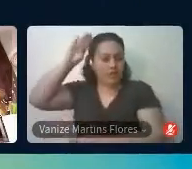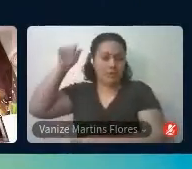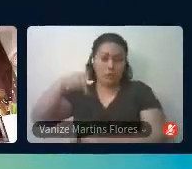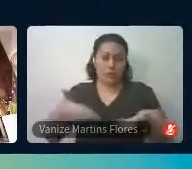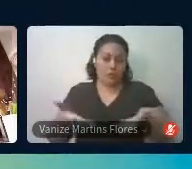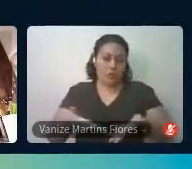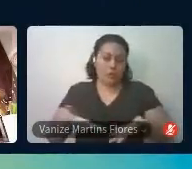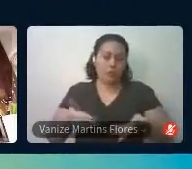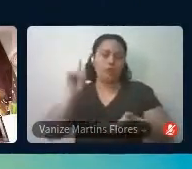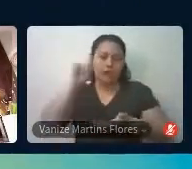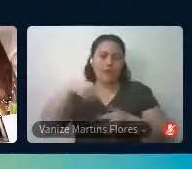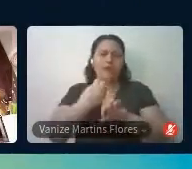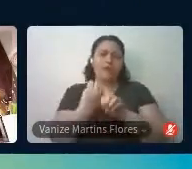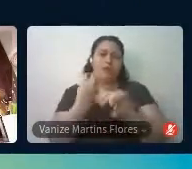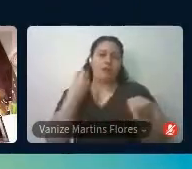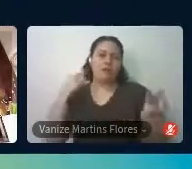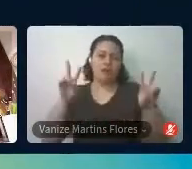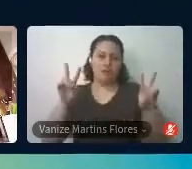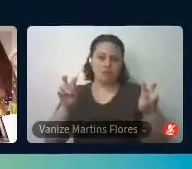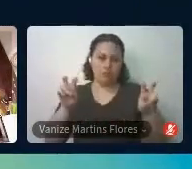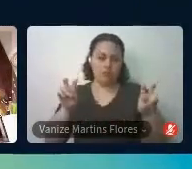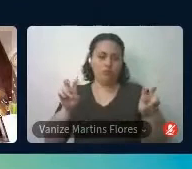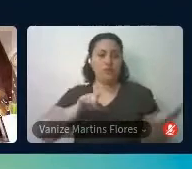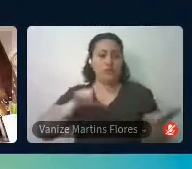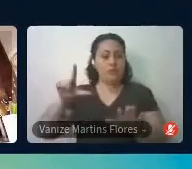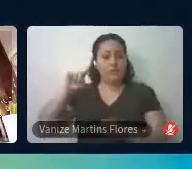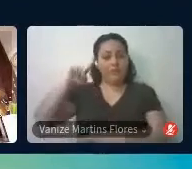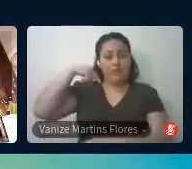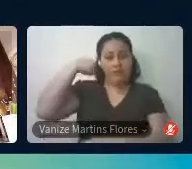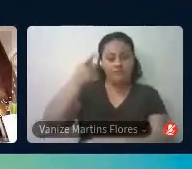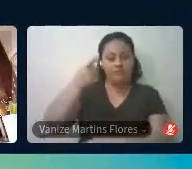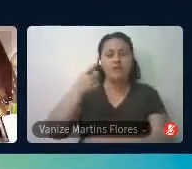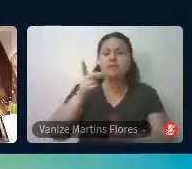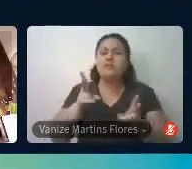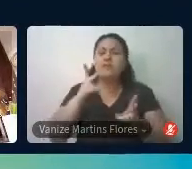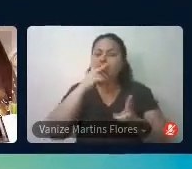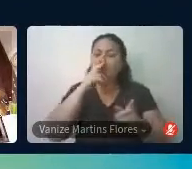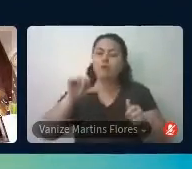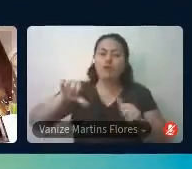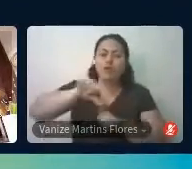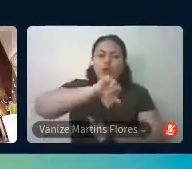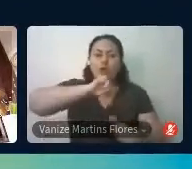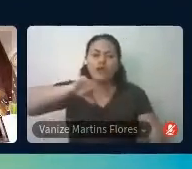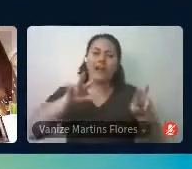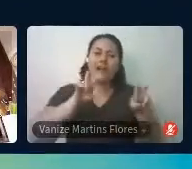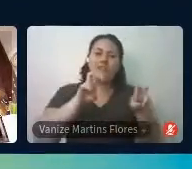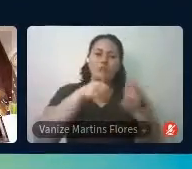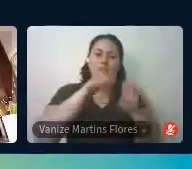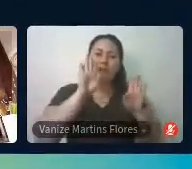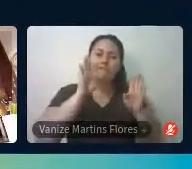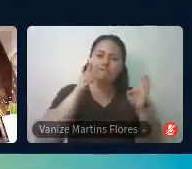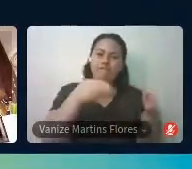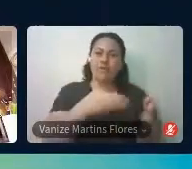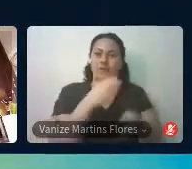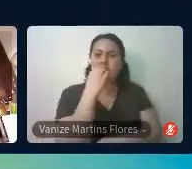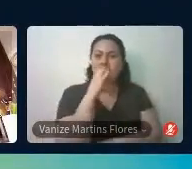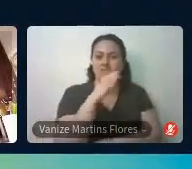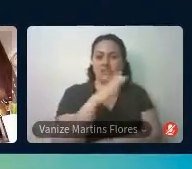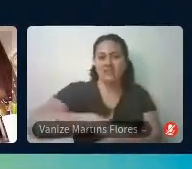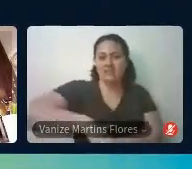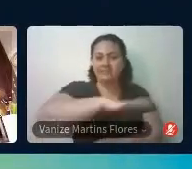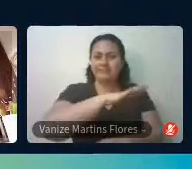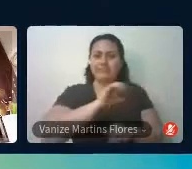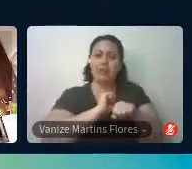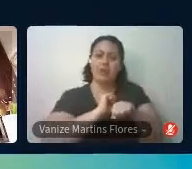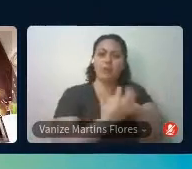educações. Na próxima, sempre vai intercalar com uma atividade um pouco mais científica relativa de Covid. Então, semana que vem a gente